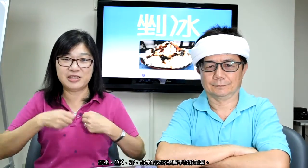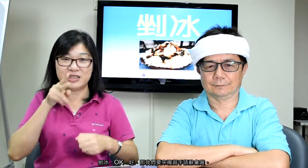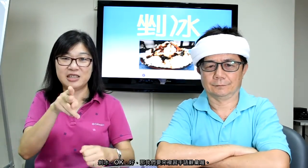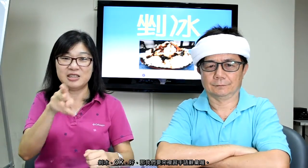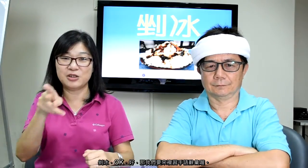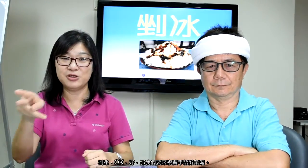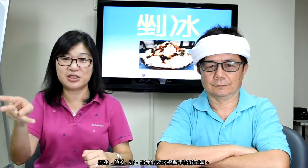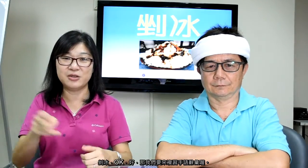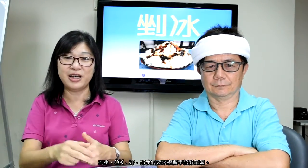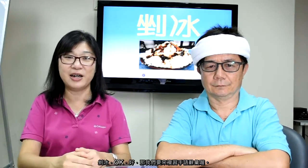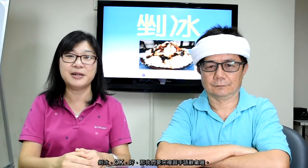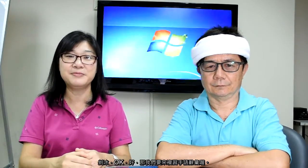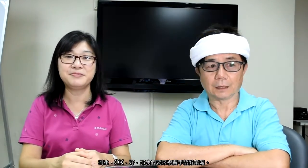习手语词汇哦。